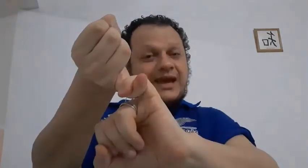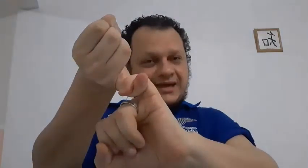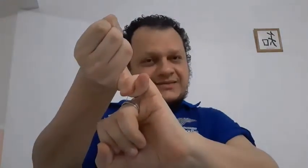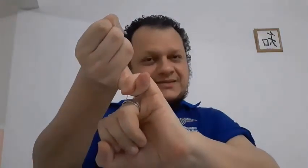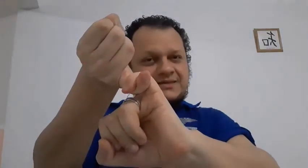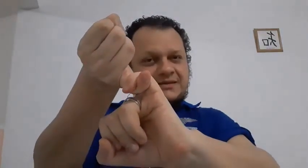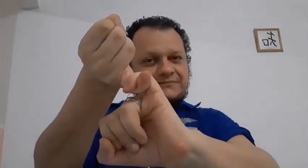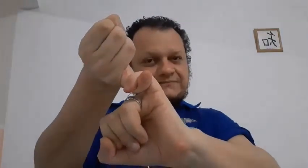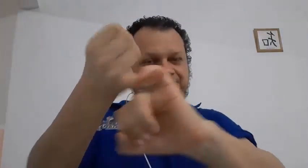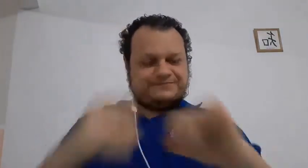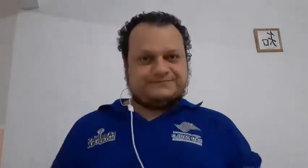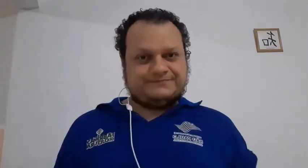S.